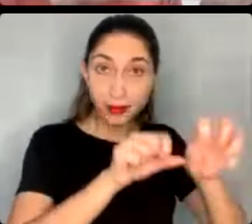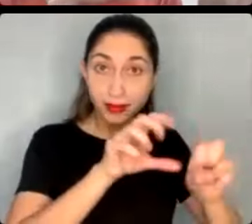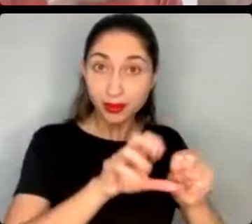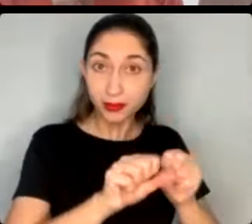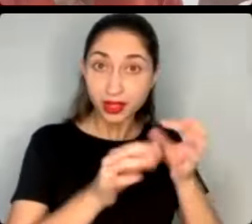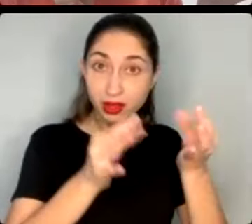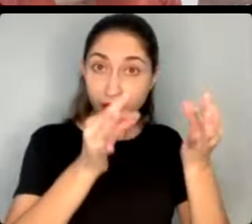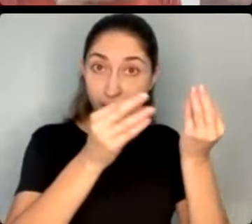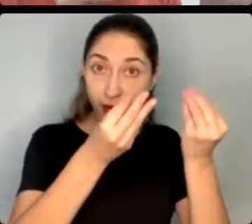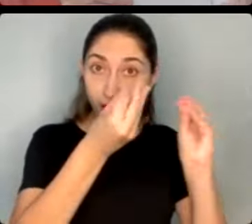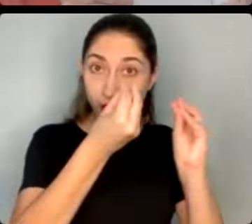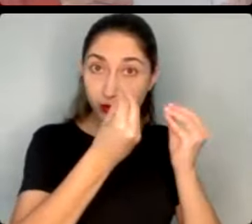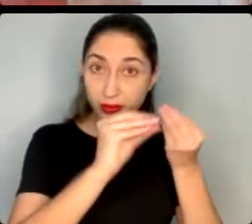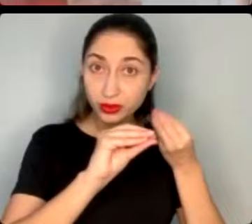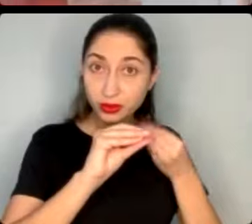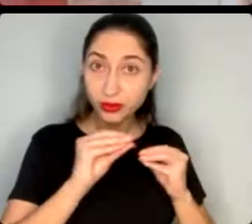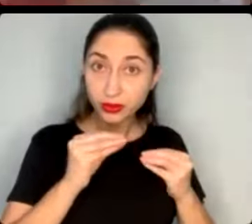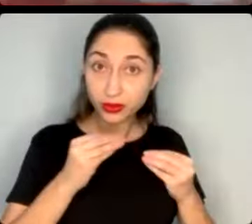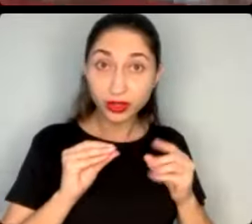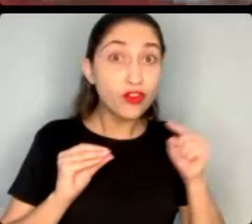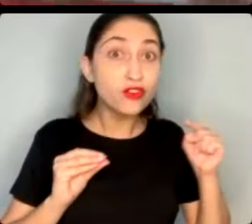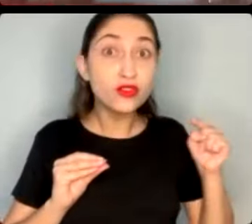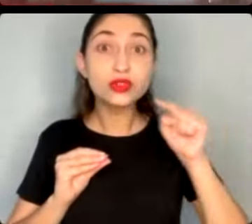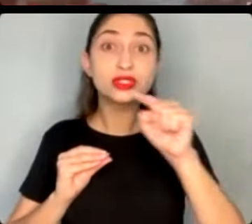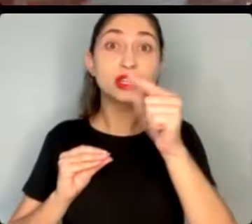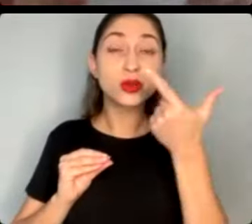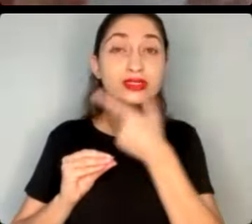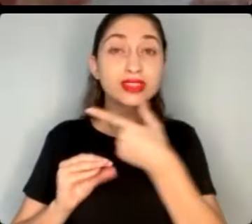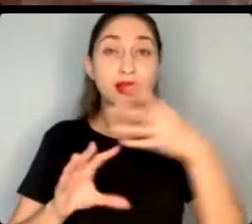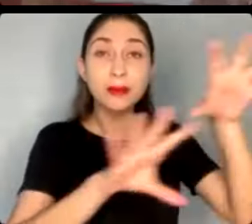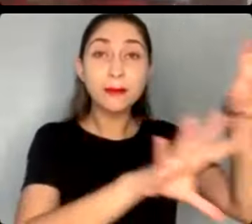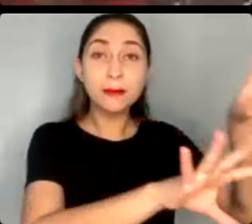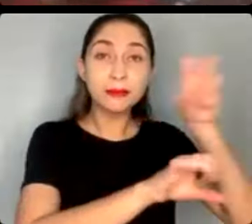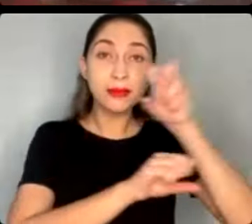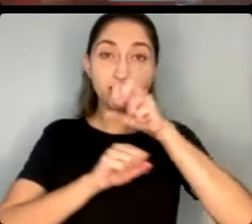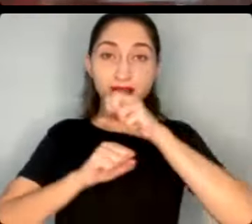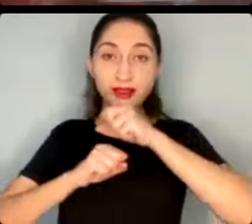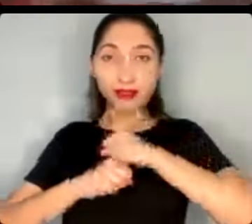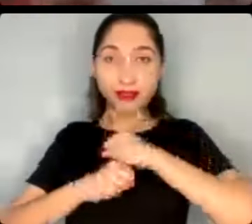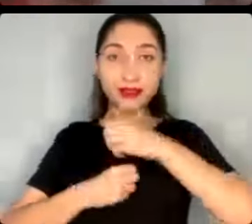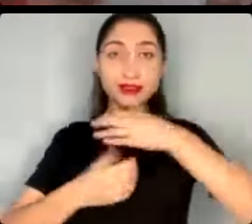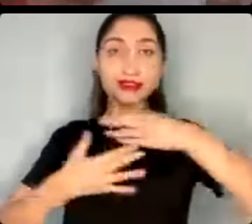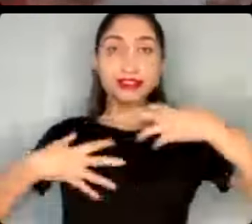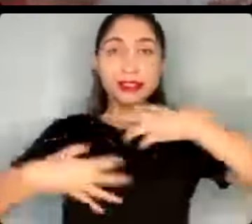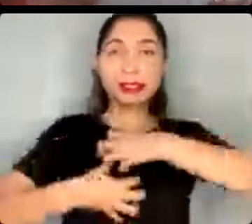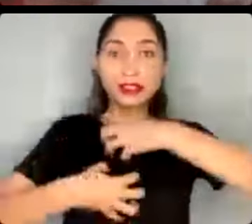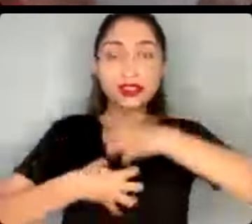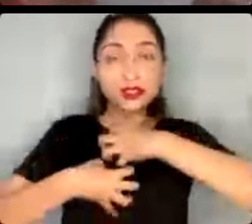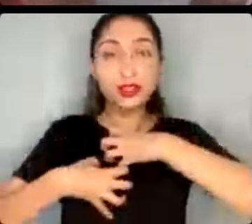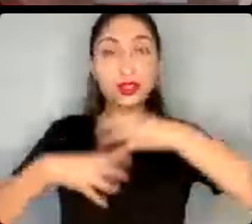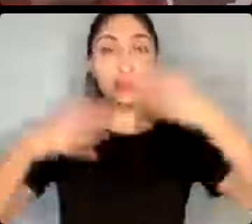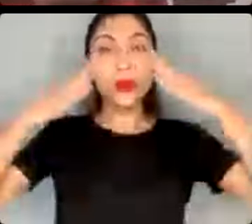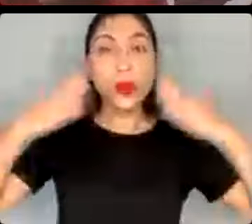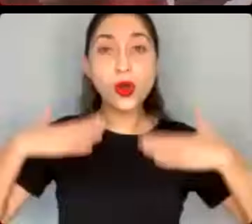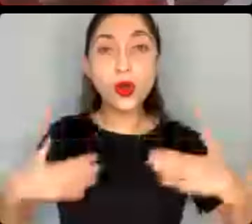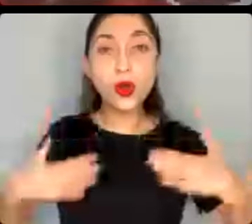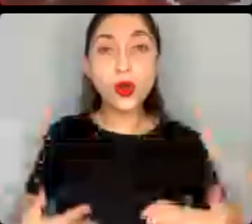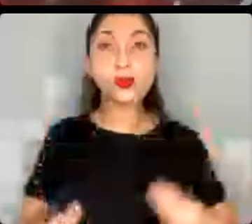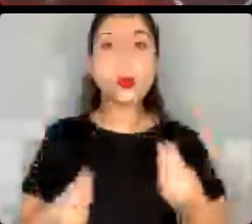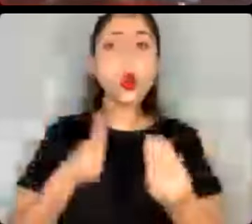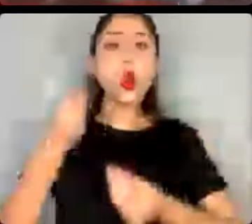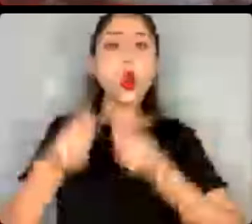vai levando para o seu corpo a tridimensionalidade, a relação da articulação do sacro